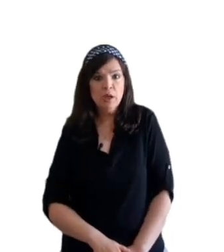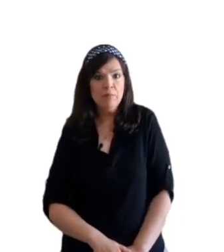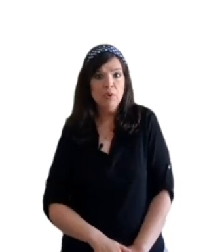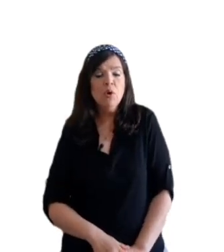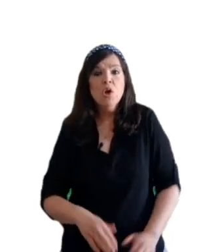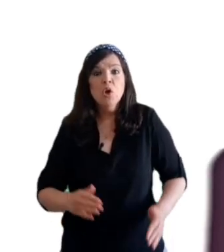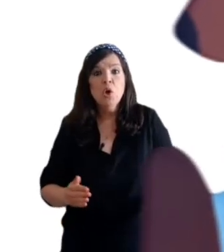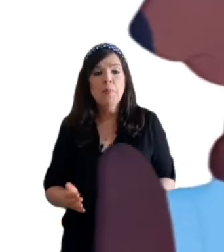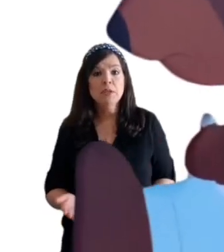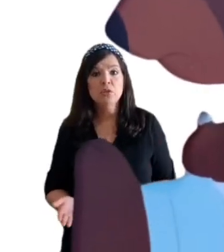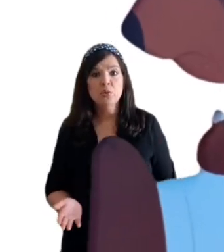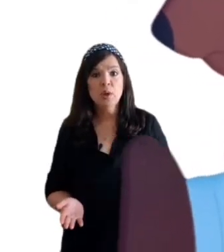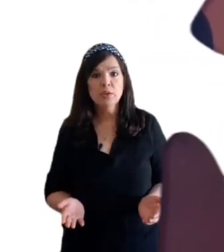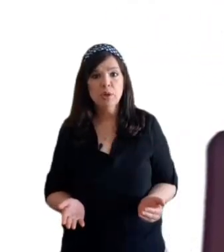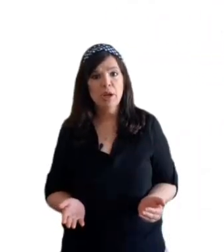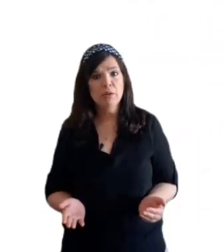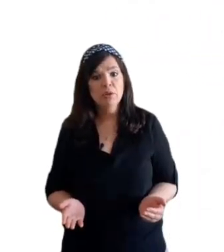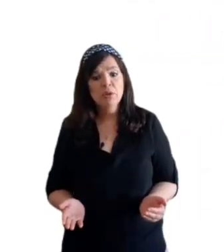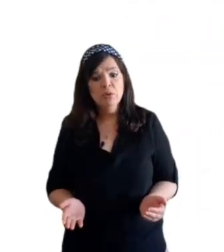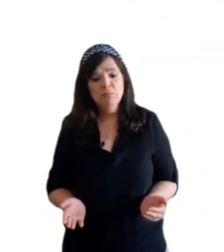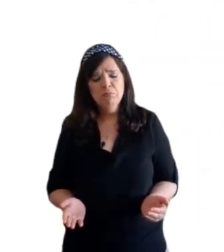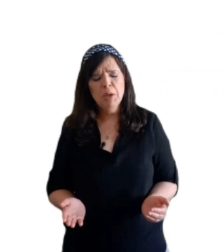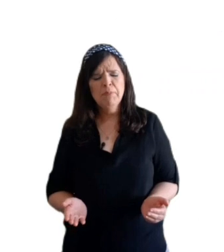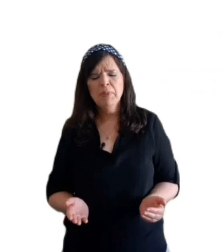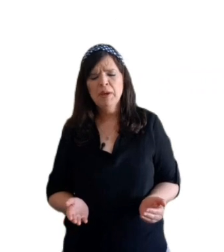Osito, en cambio, comenzó a llorar.